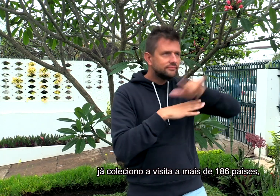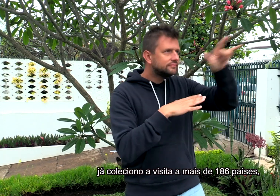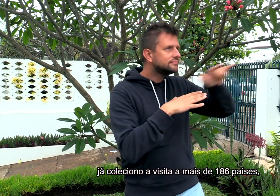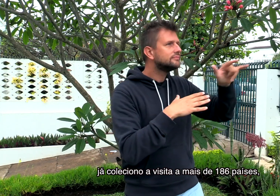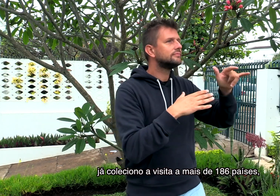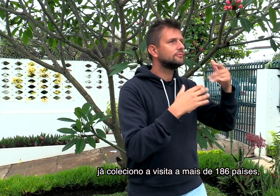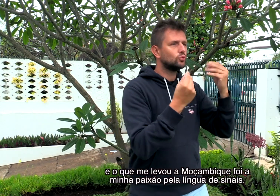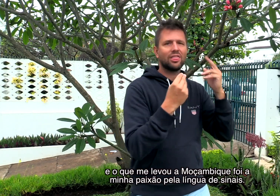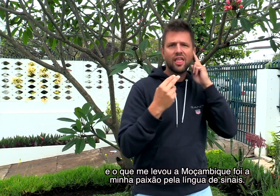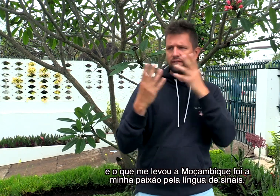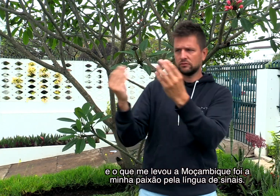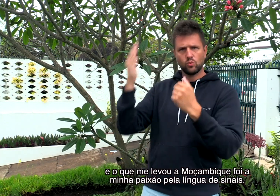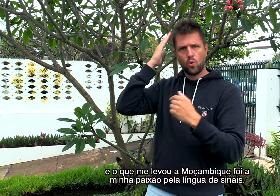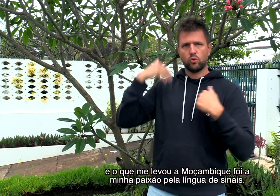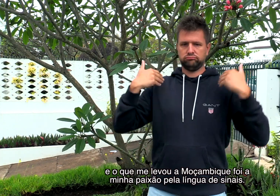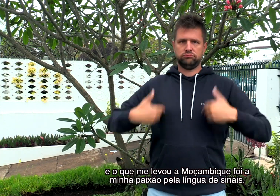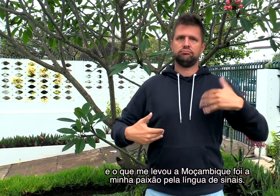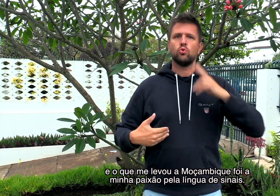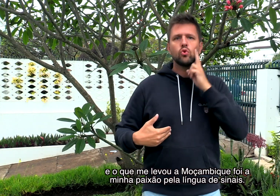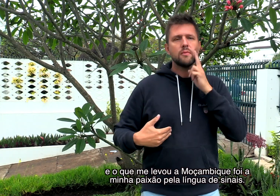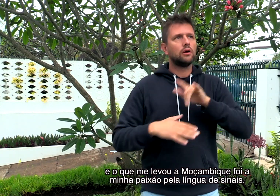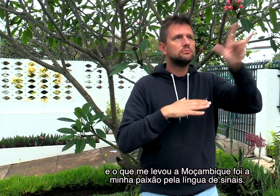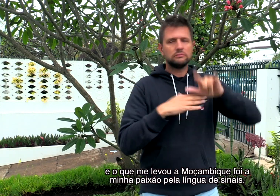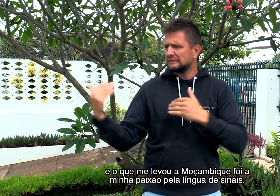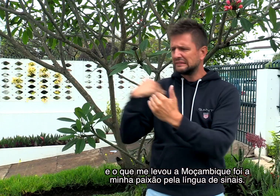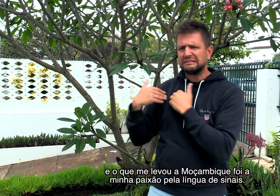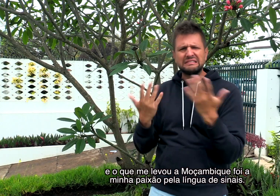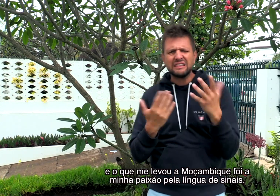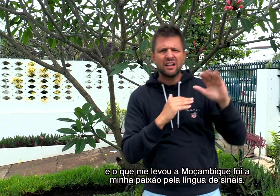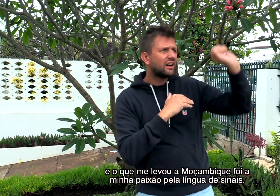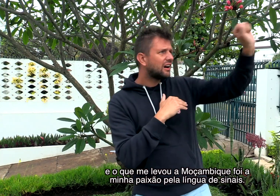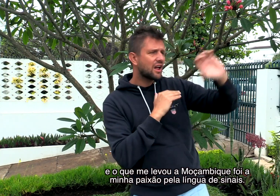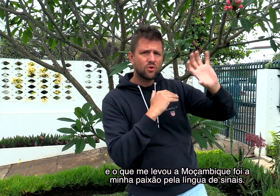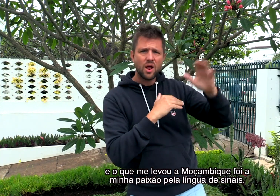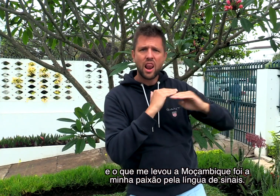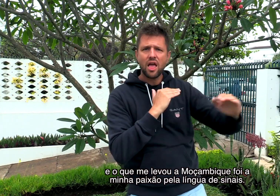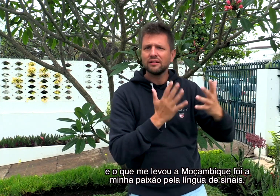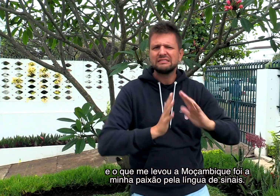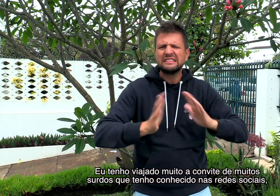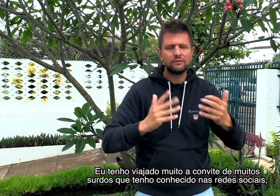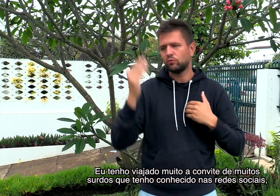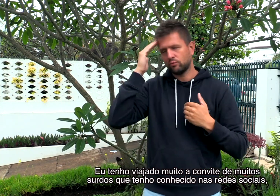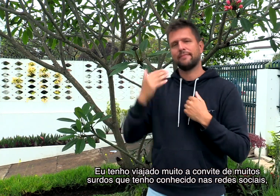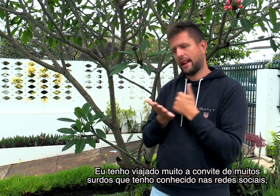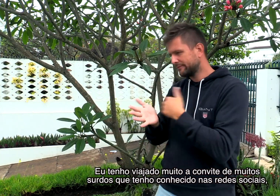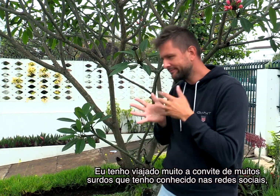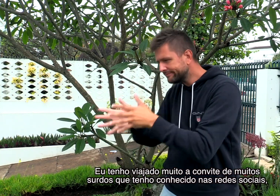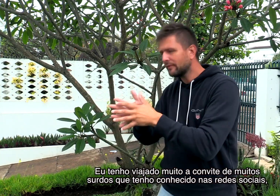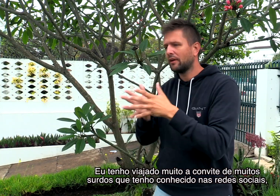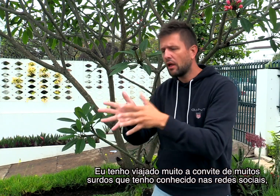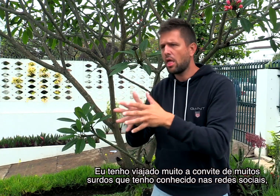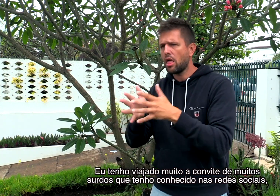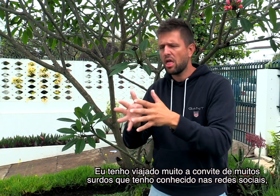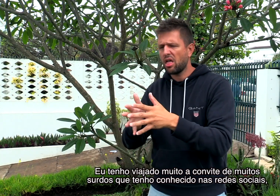186 países. E o que me levou a Moçambique foi a minha paixão pela língua de sinais. Eu tenho